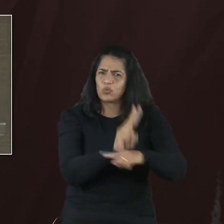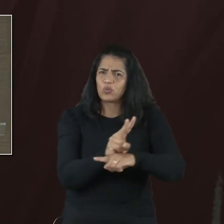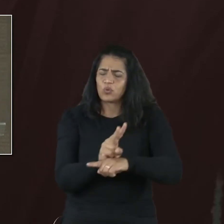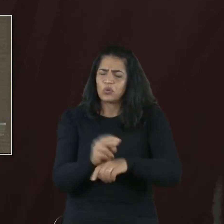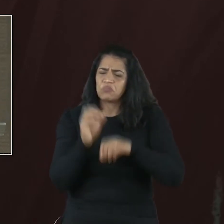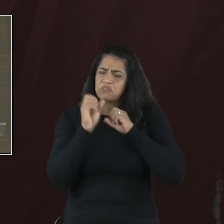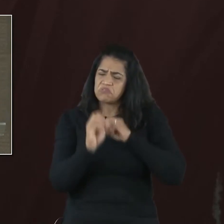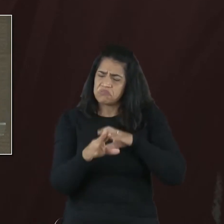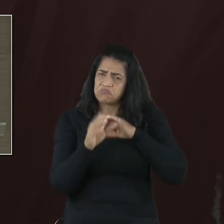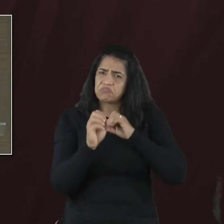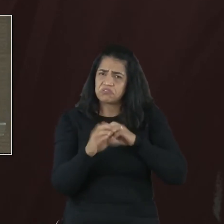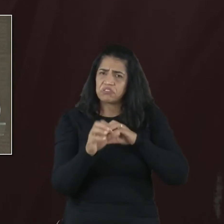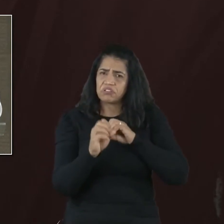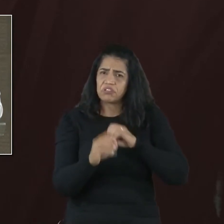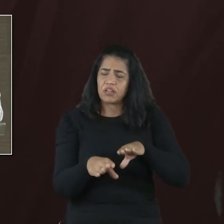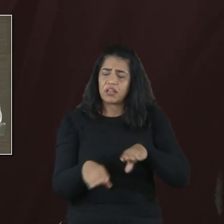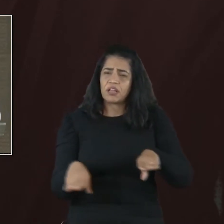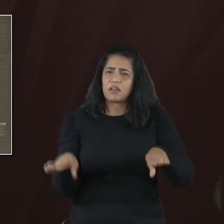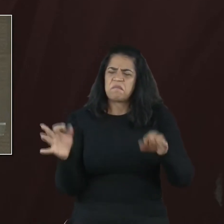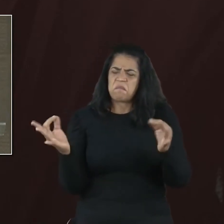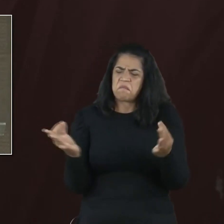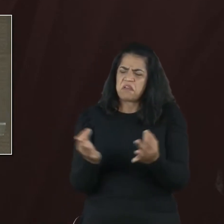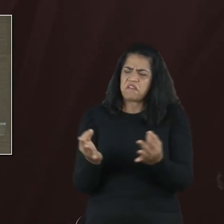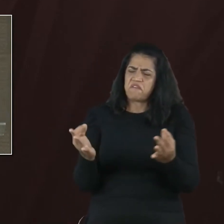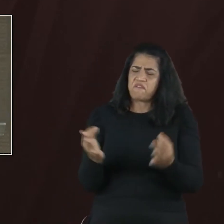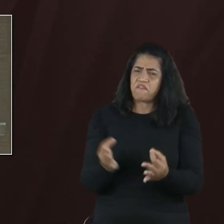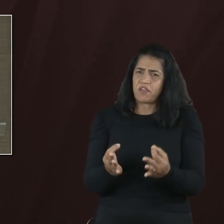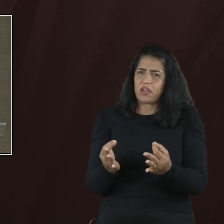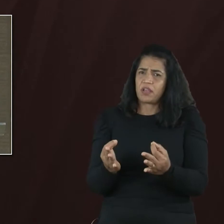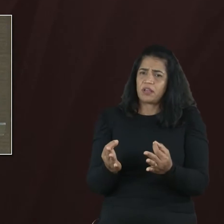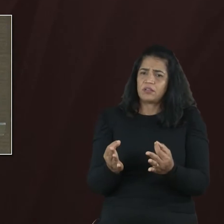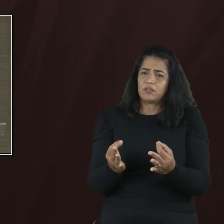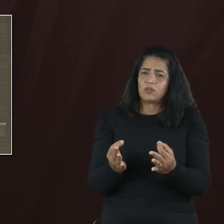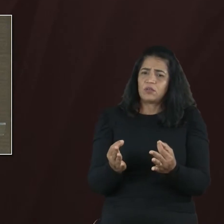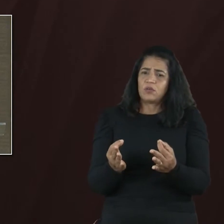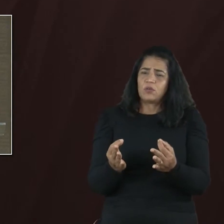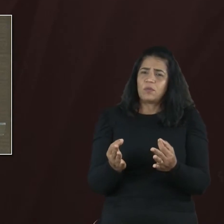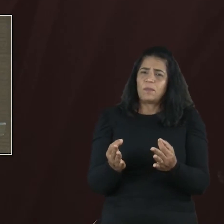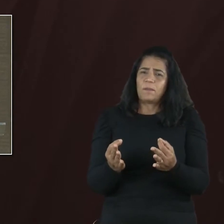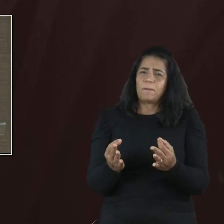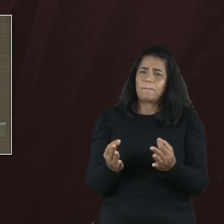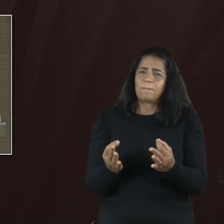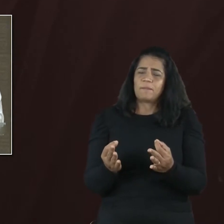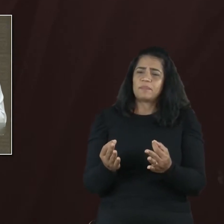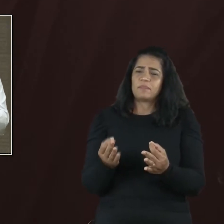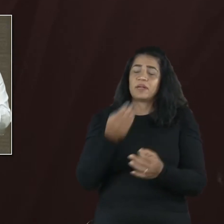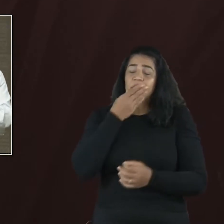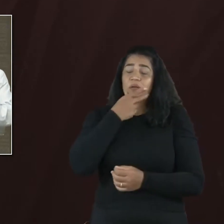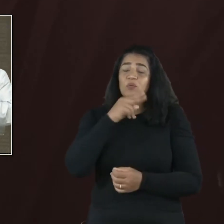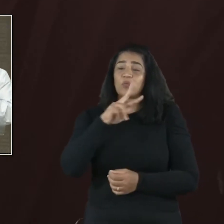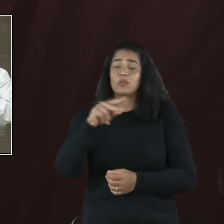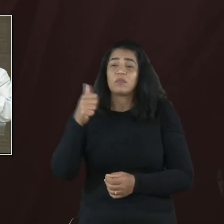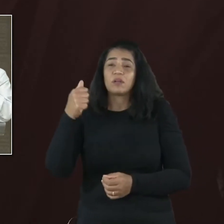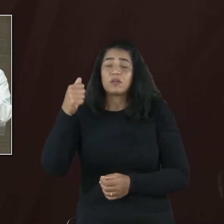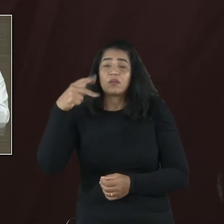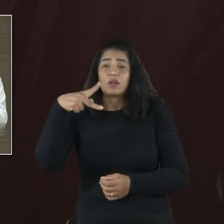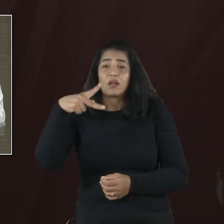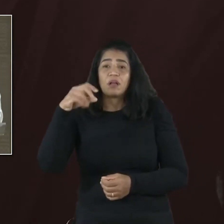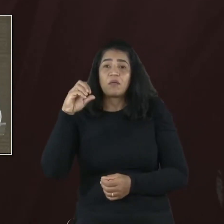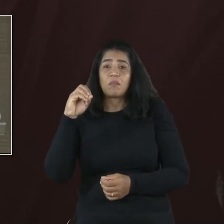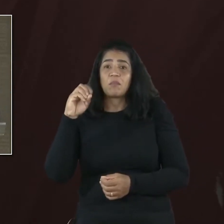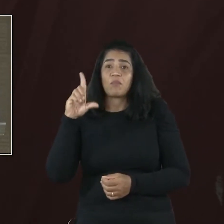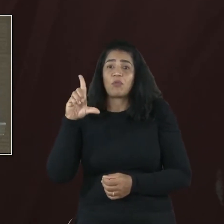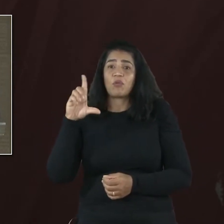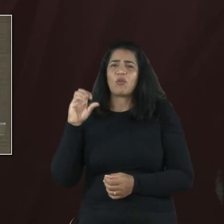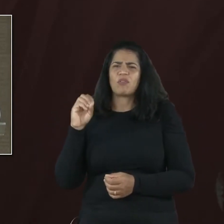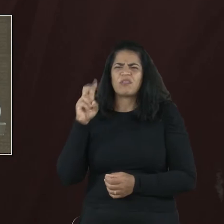ensinar com maior precisão o caminho do Senhor para o Apolo. Vocês se lembram disso? Né? E também a